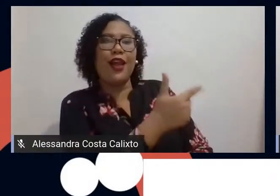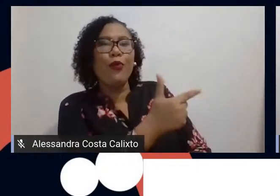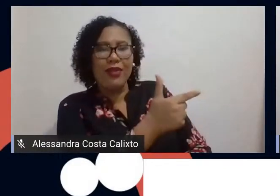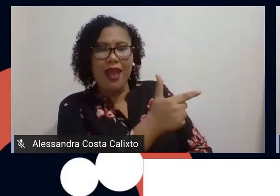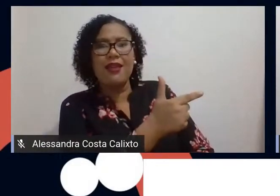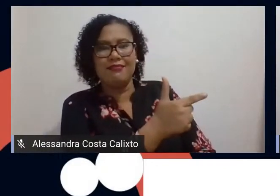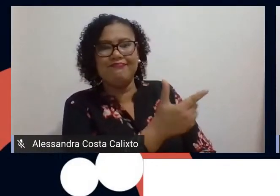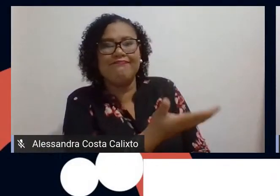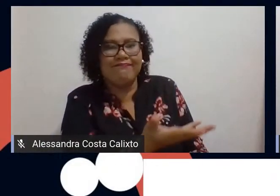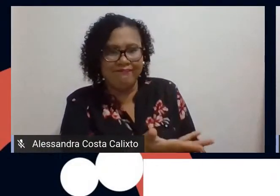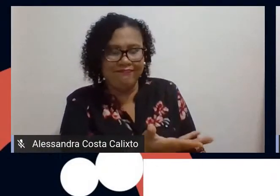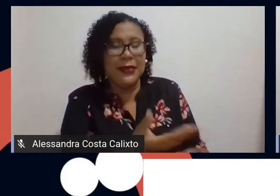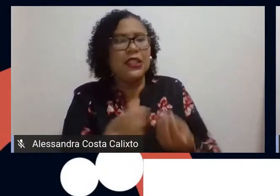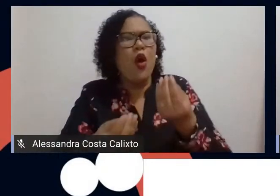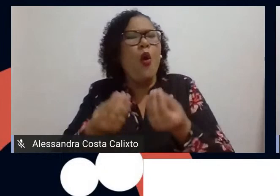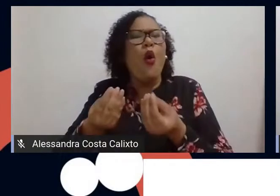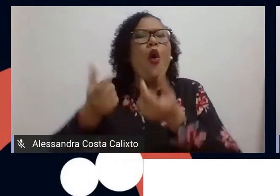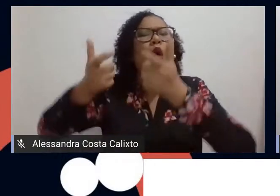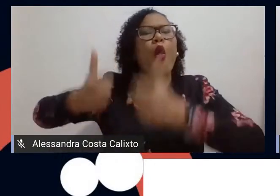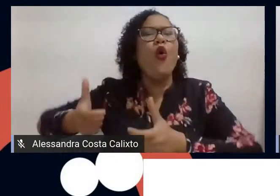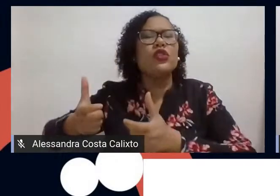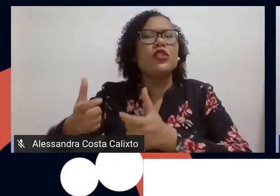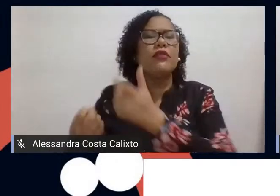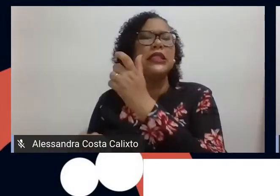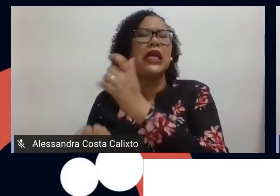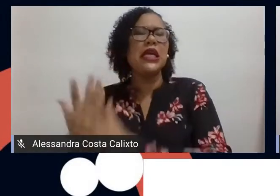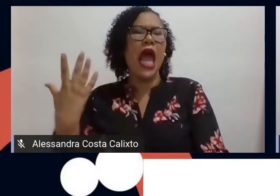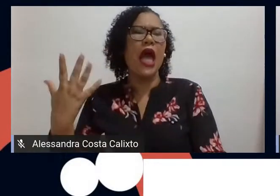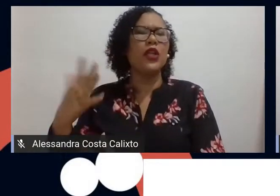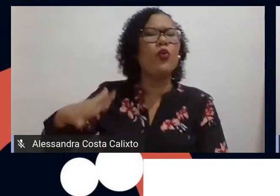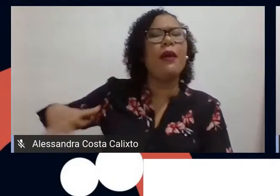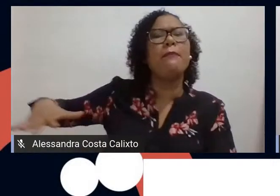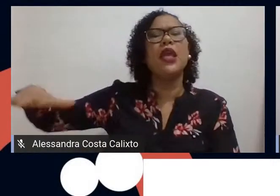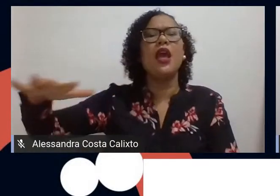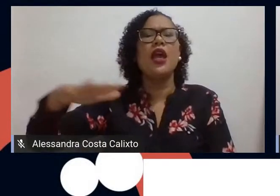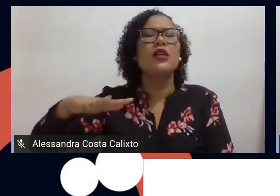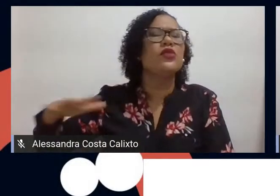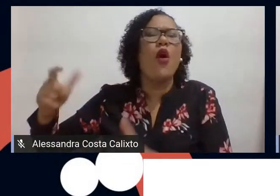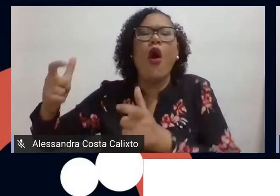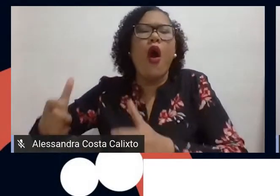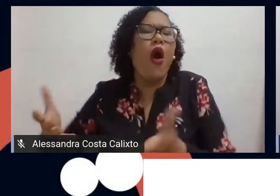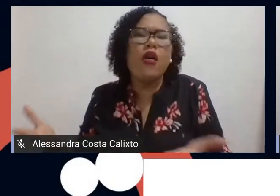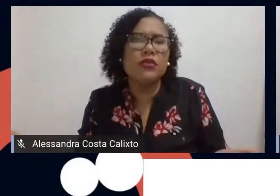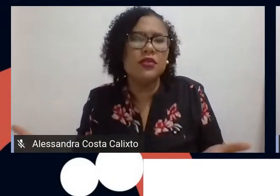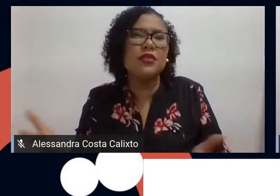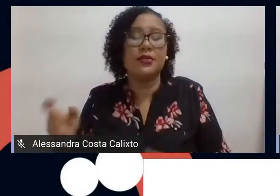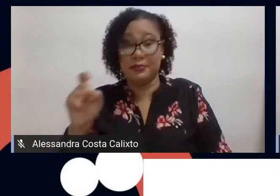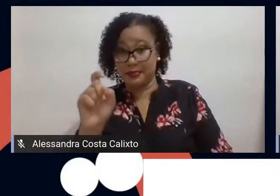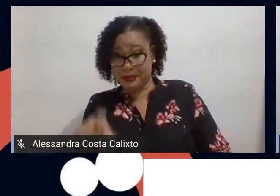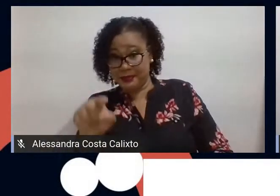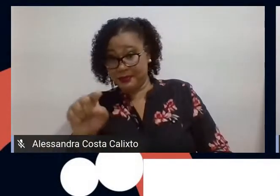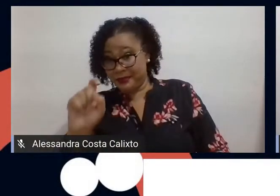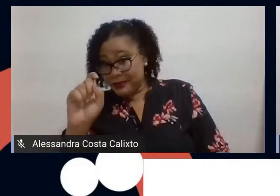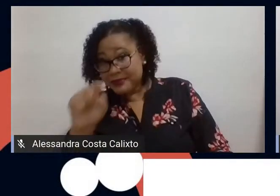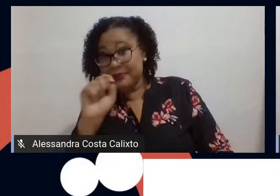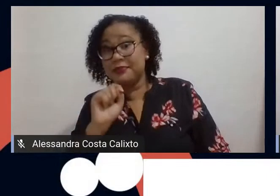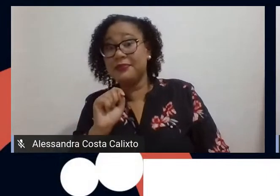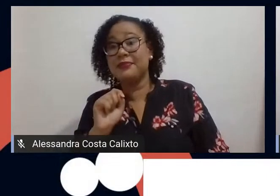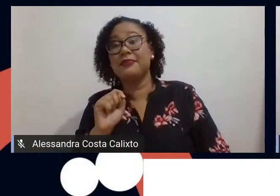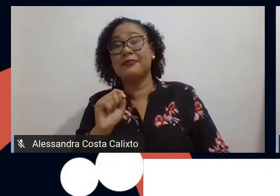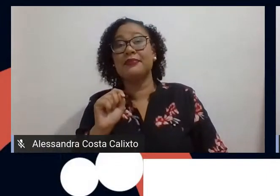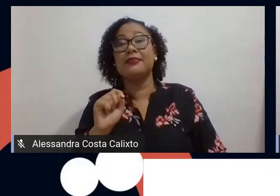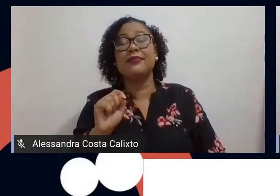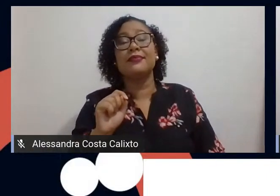linguística. Porque se na casa dela não tem, onde seria o ambiente apropriado para essa aquisição? Onde essa